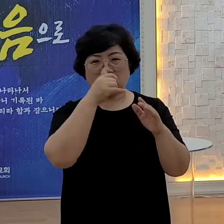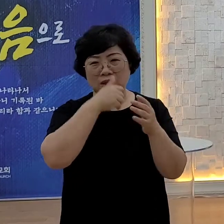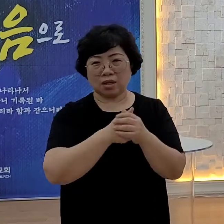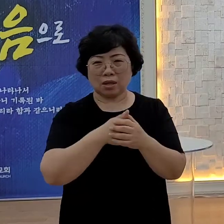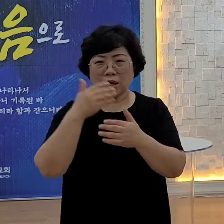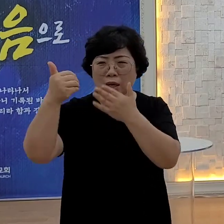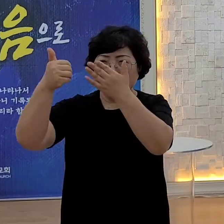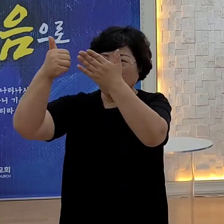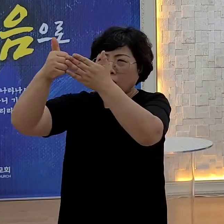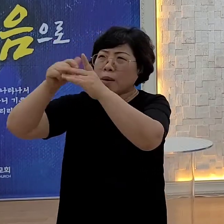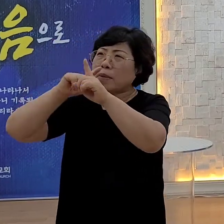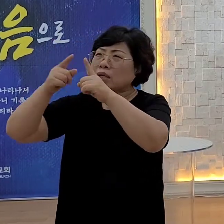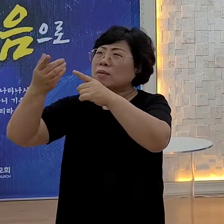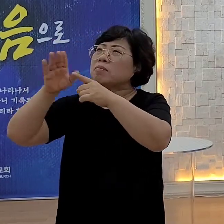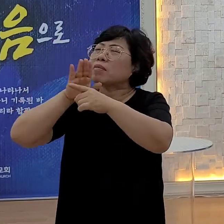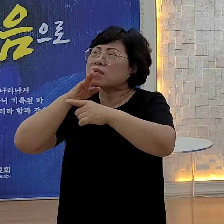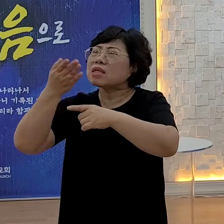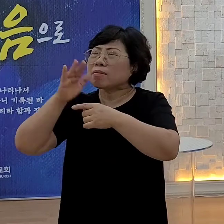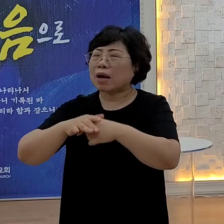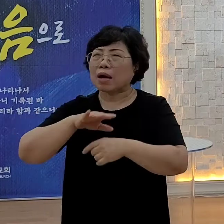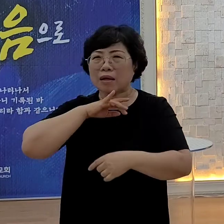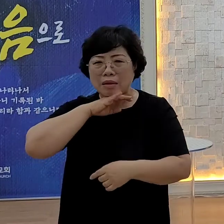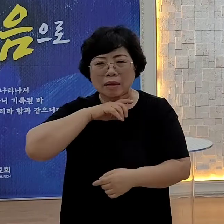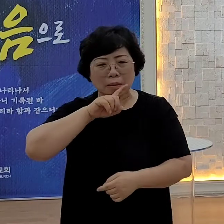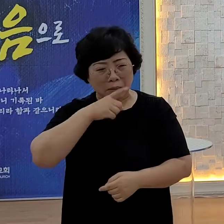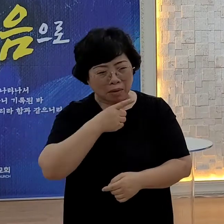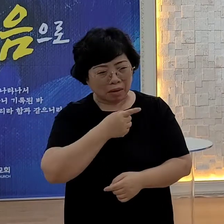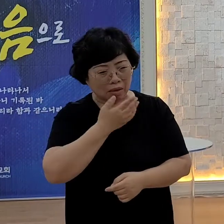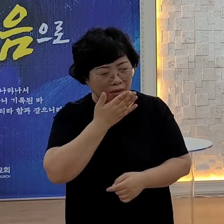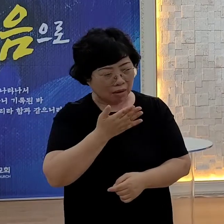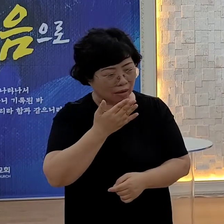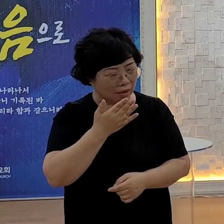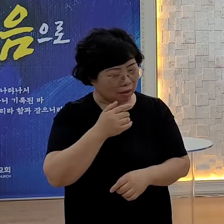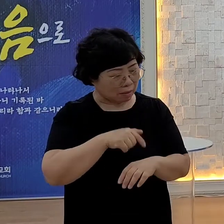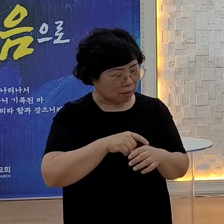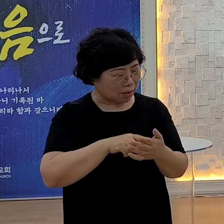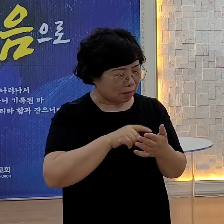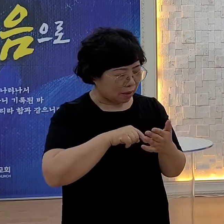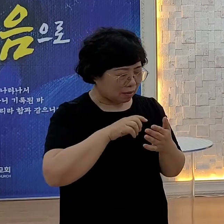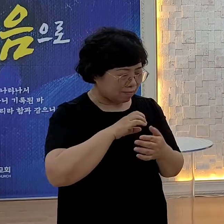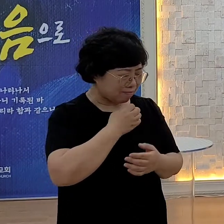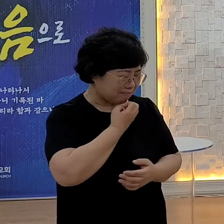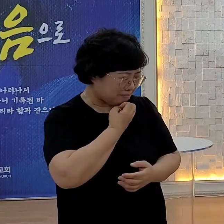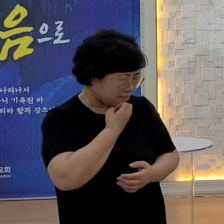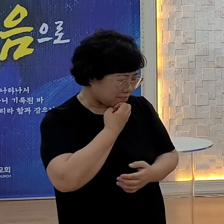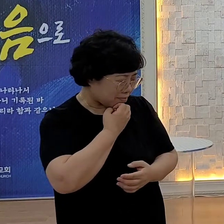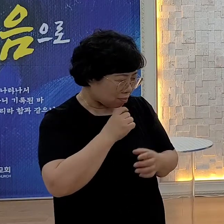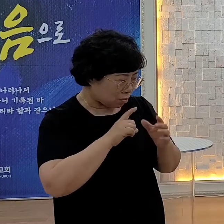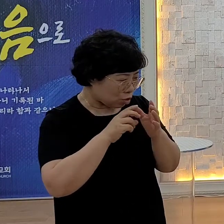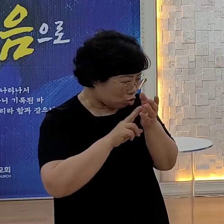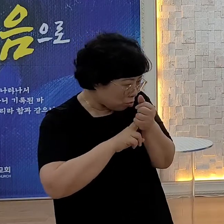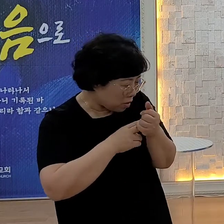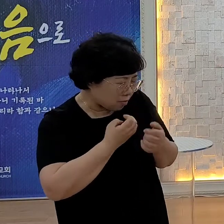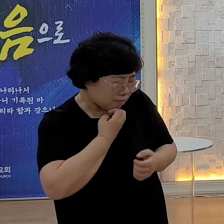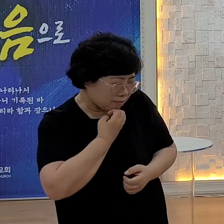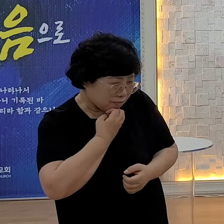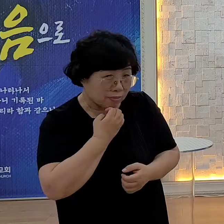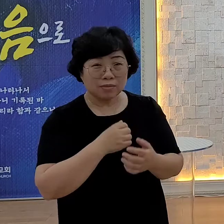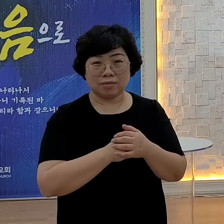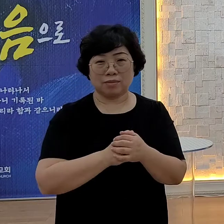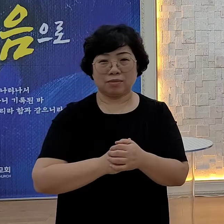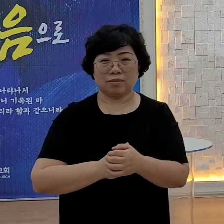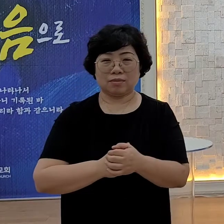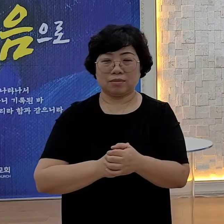아, 주님 좋아요. 이 웃음인가요? 이 내용이? 아닙니다. 그럼 무슨